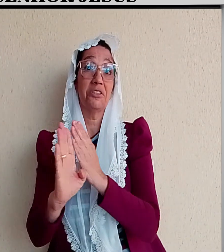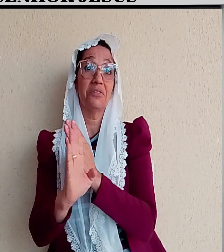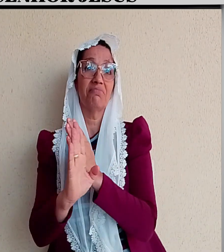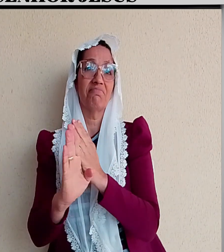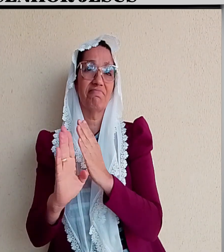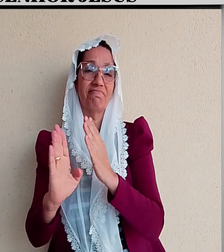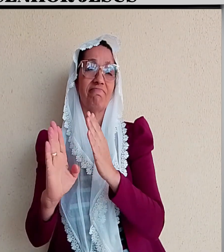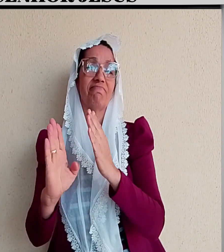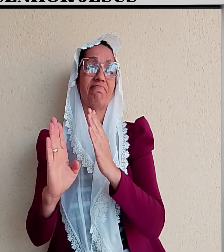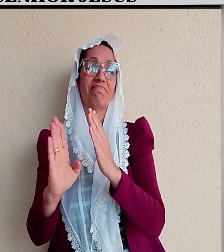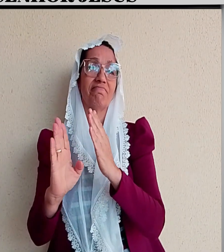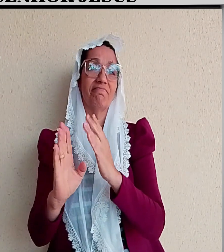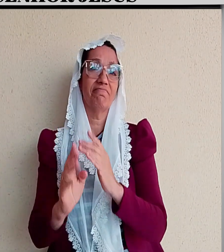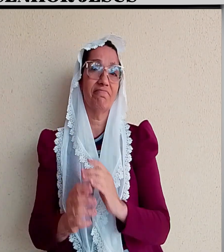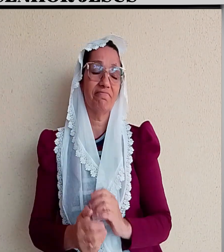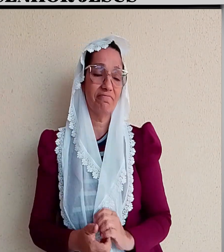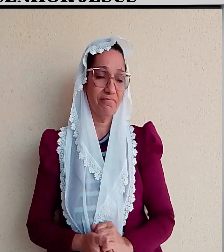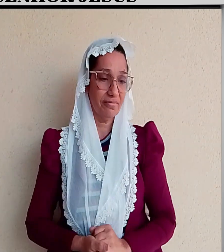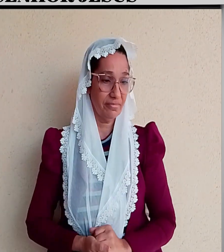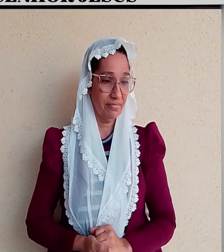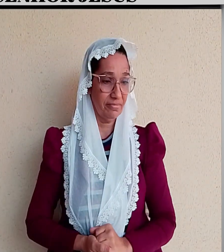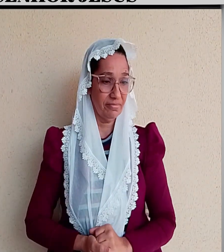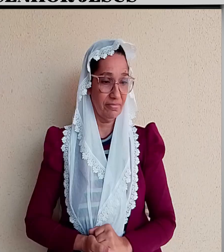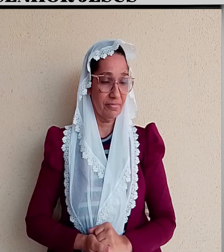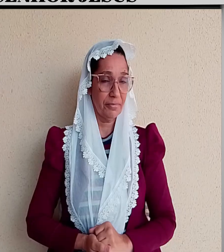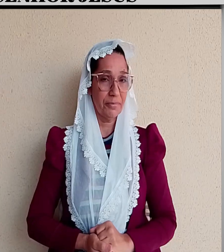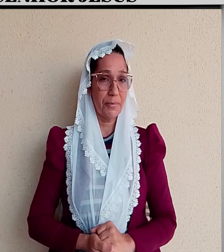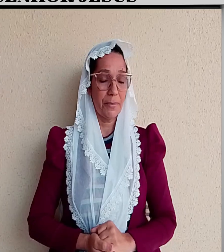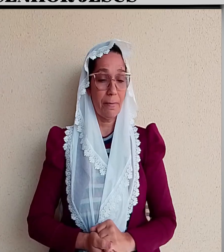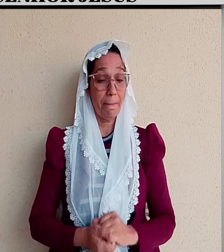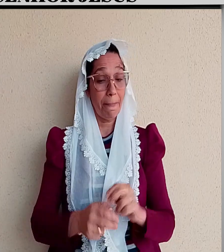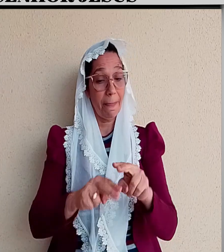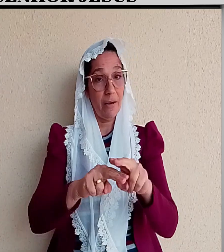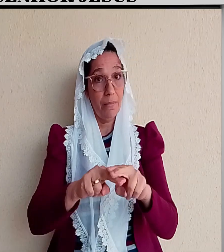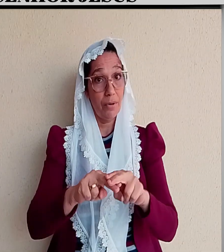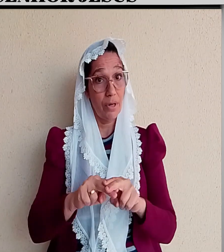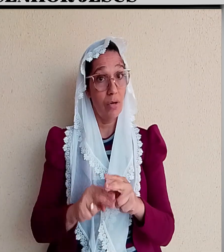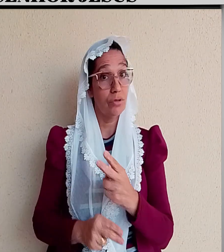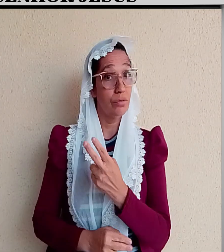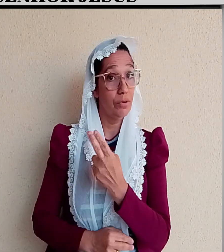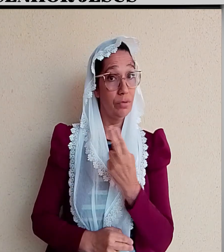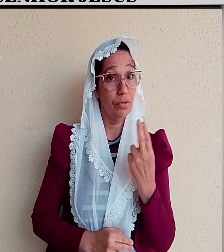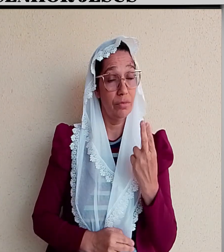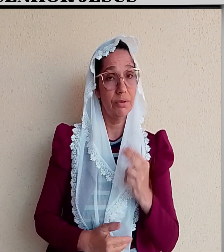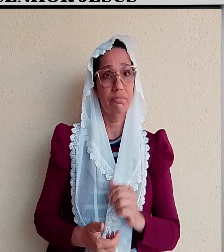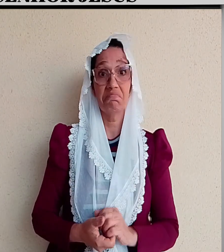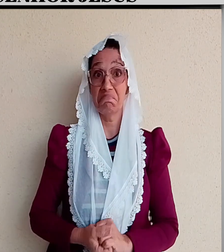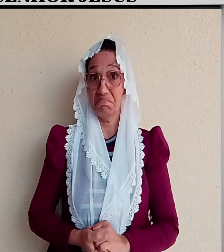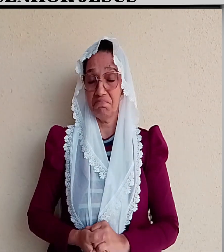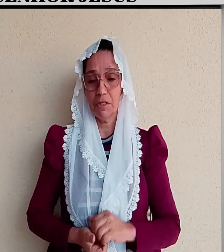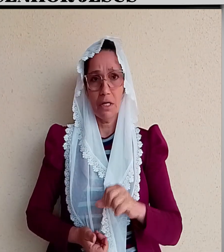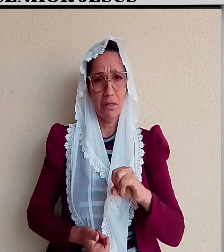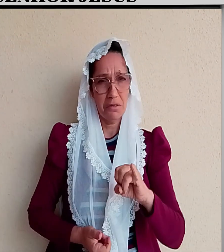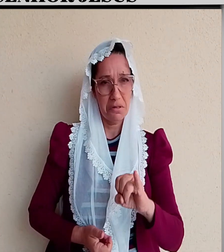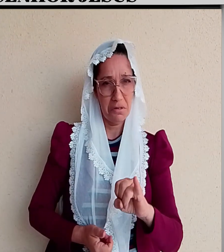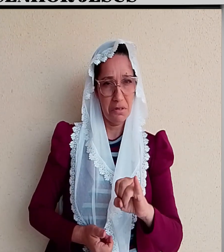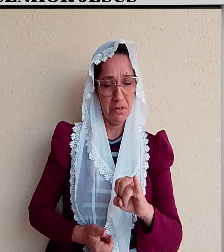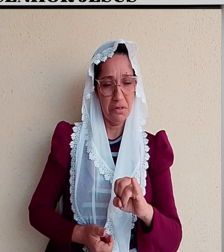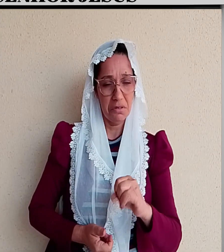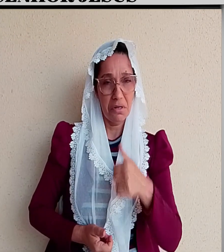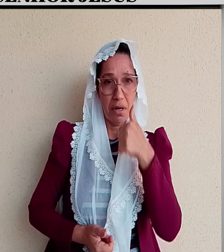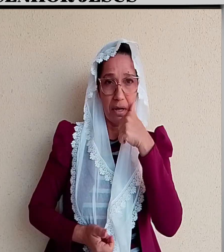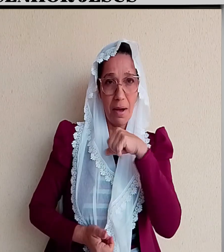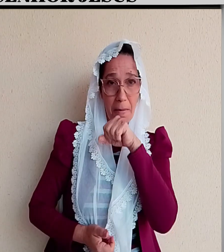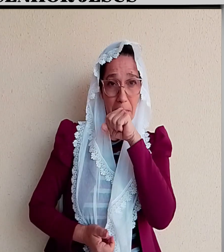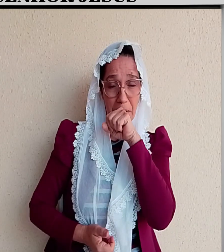meu nome. E aquele que amar o pai, ou o filho, ou a filha mais do que a mim, não é digno de mim. Então o Senhor deixou um ensinamento para os